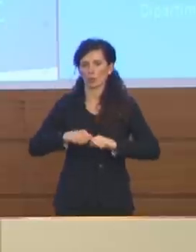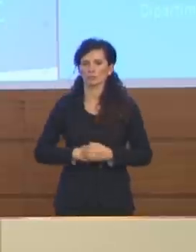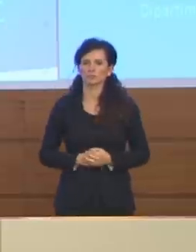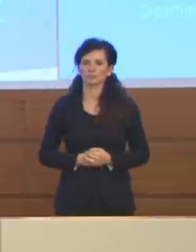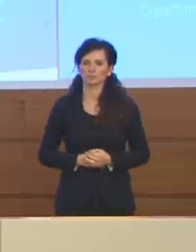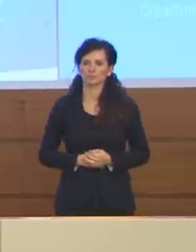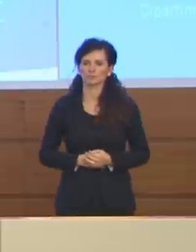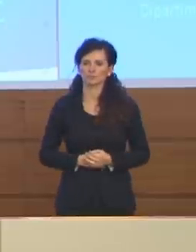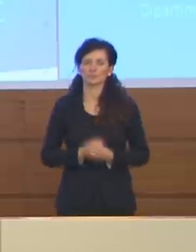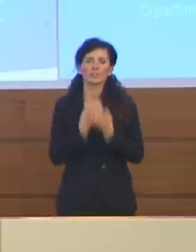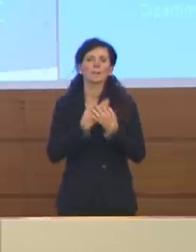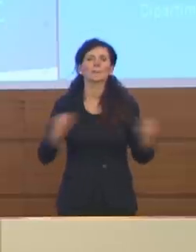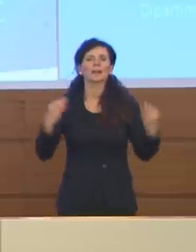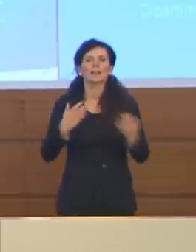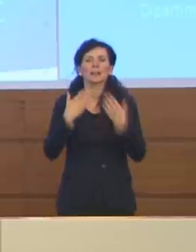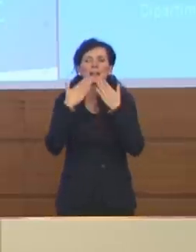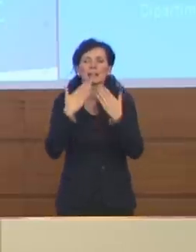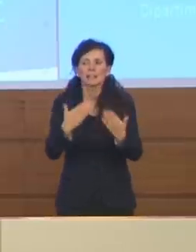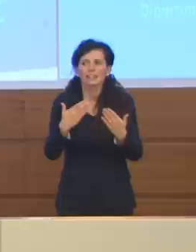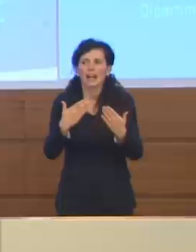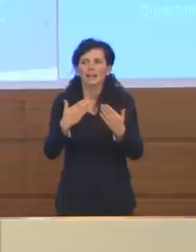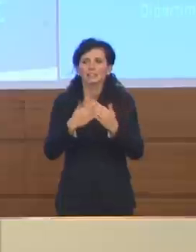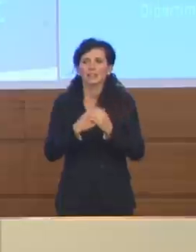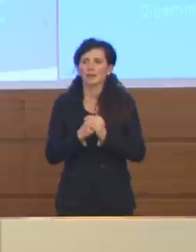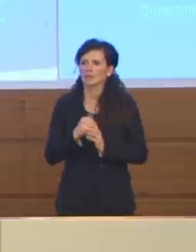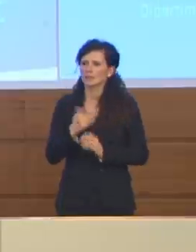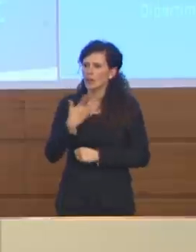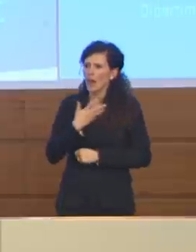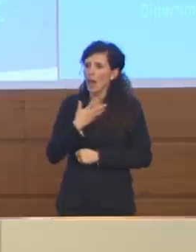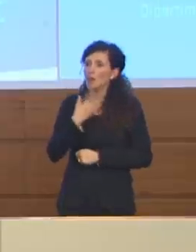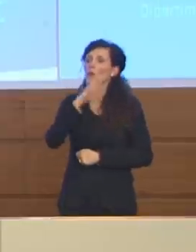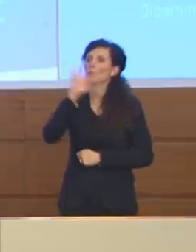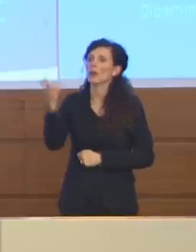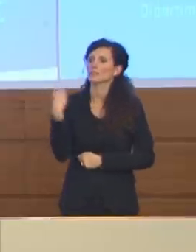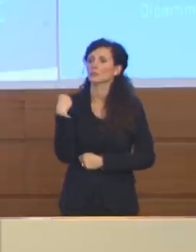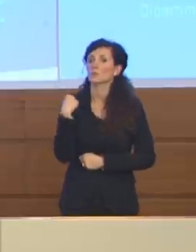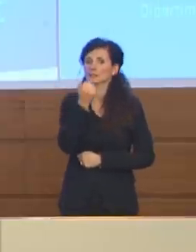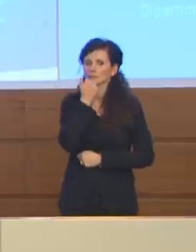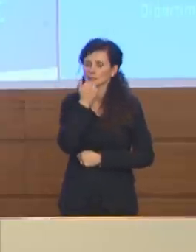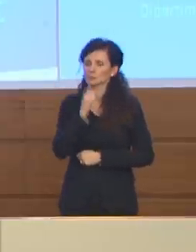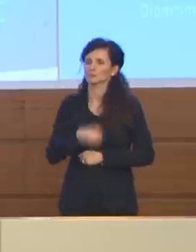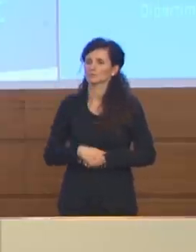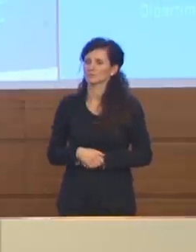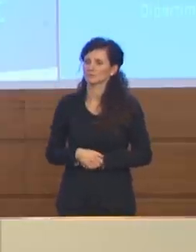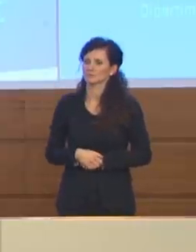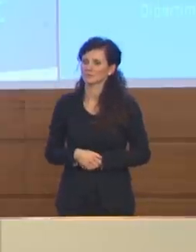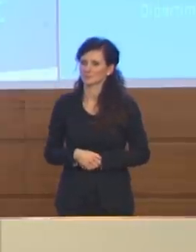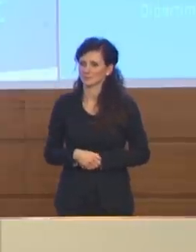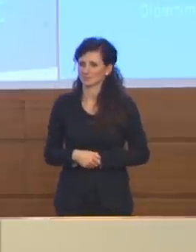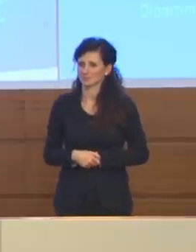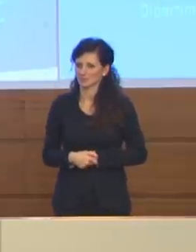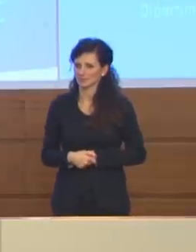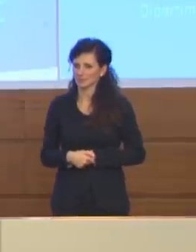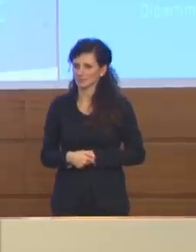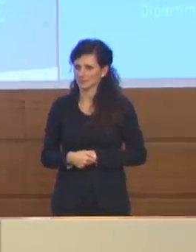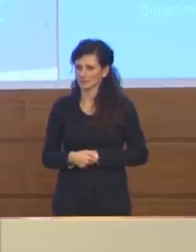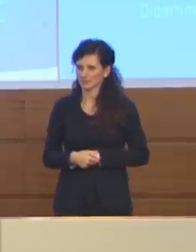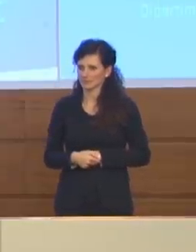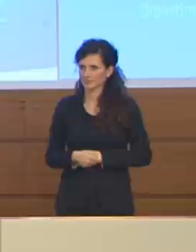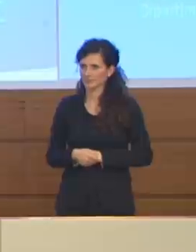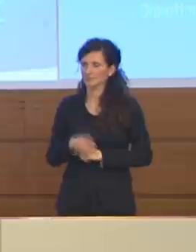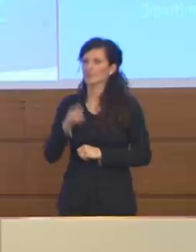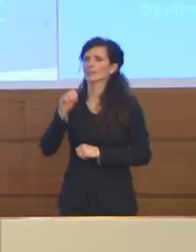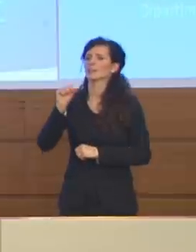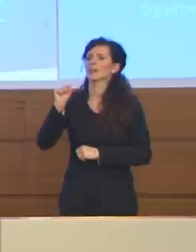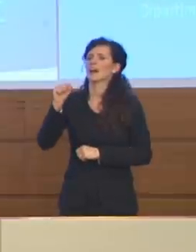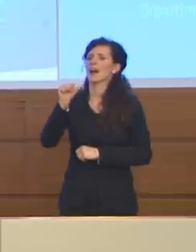bene grazie no c'è un'altra domanda scusate ma se la lattanzi di